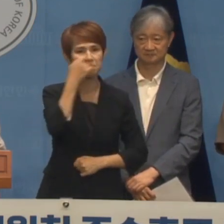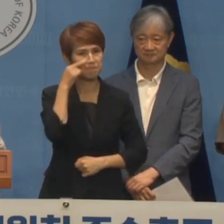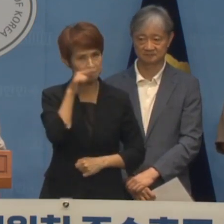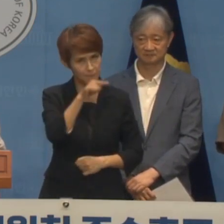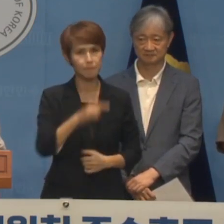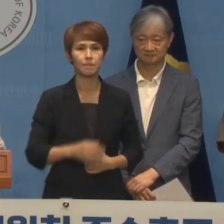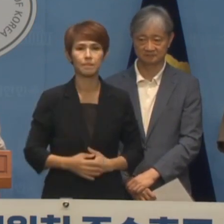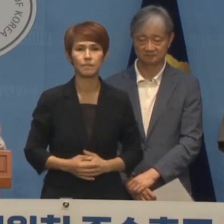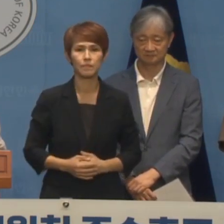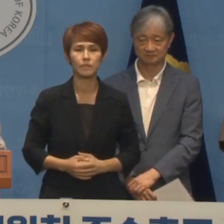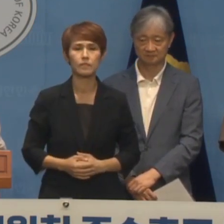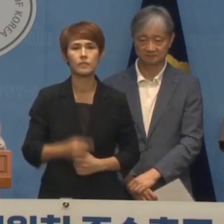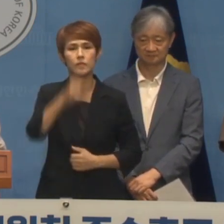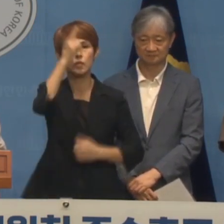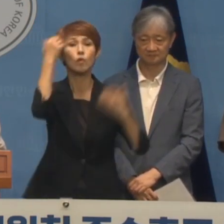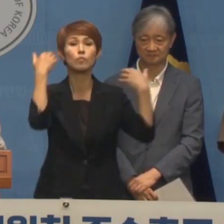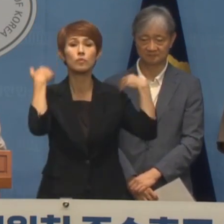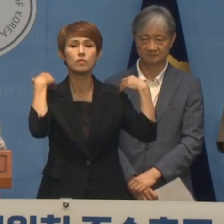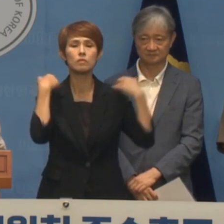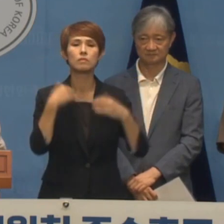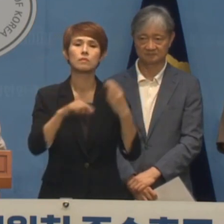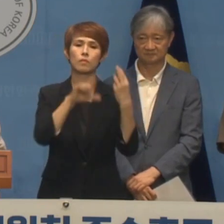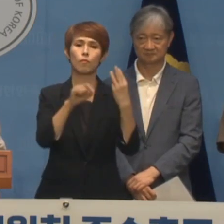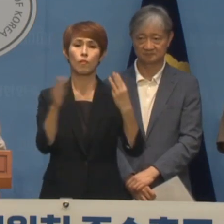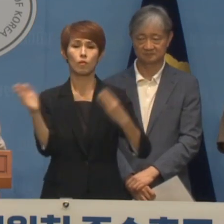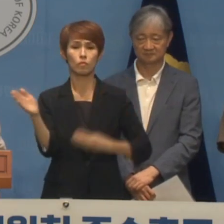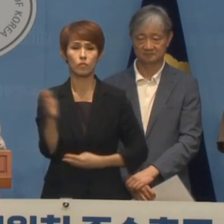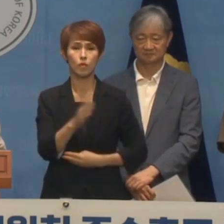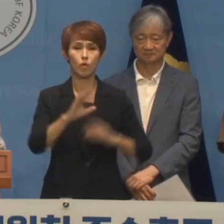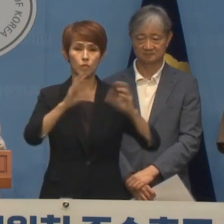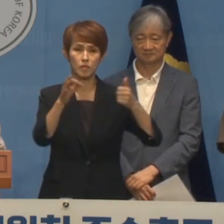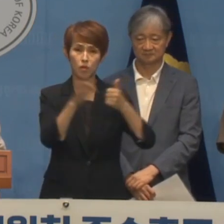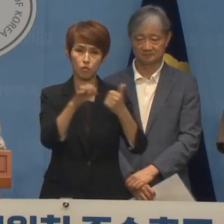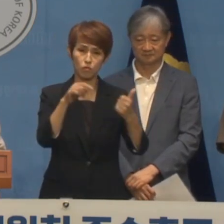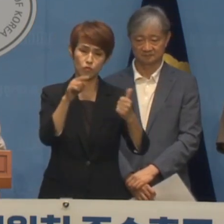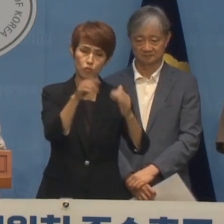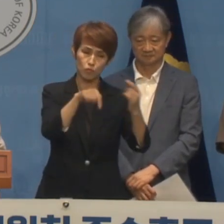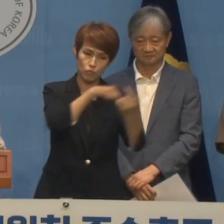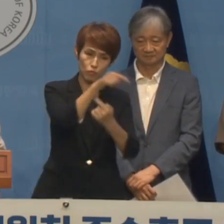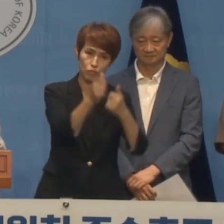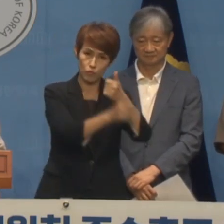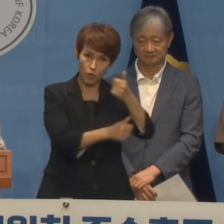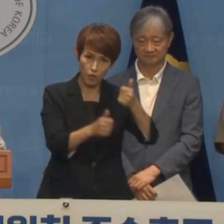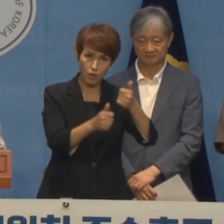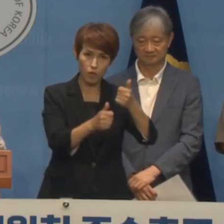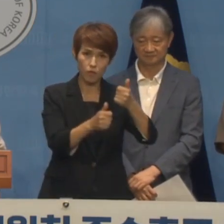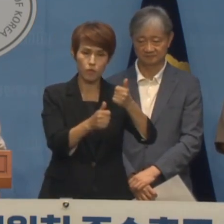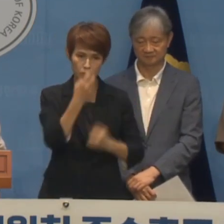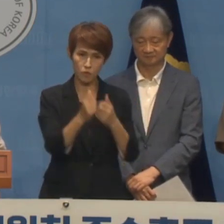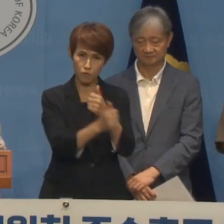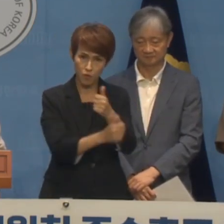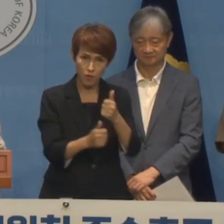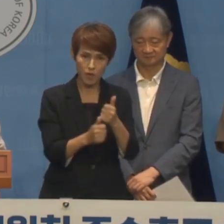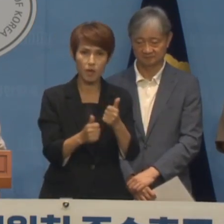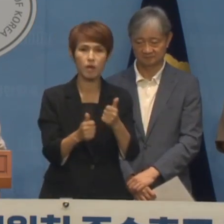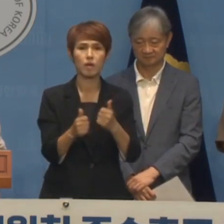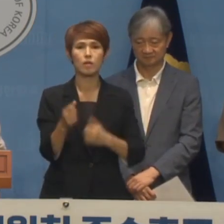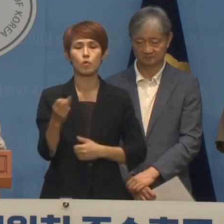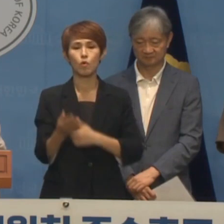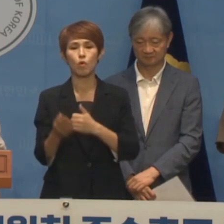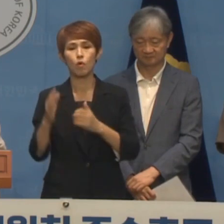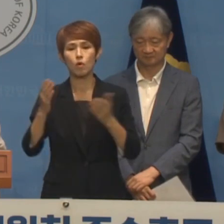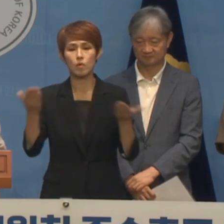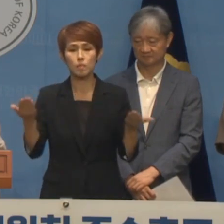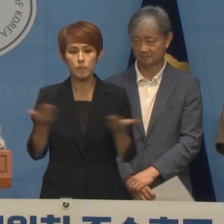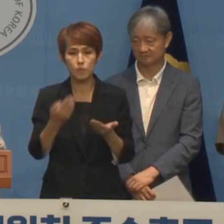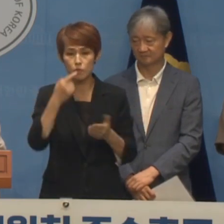것입니다. 정부는 지난해 3월부터 국민연금 운영위원회와 국민연금 심의위원회 추천하는 위원을